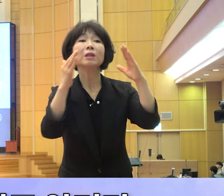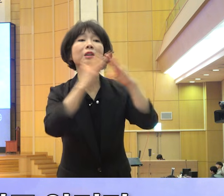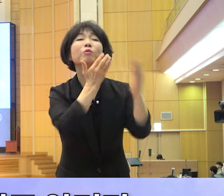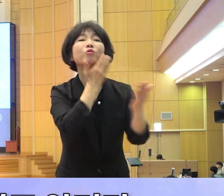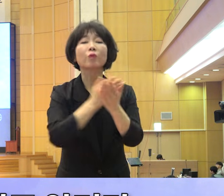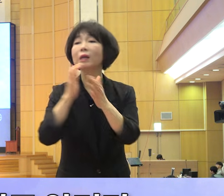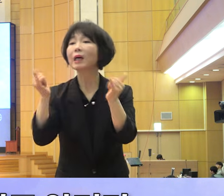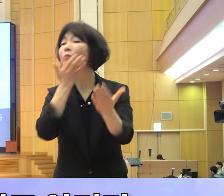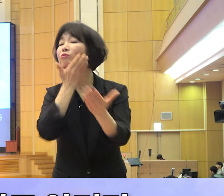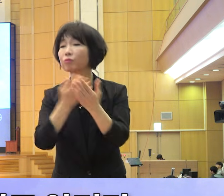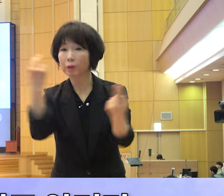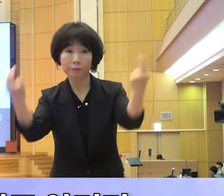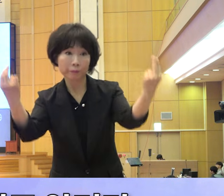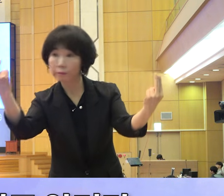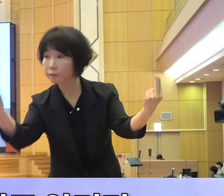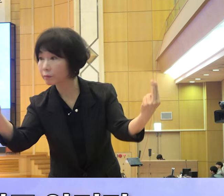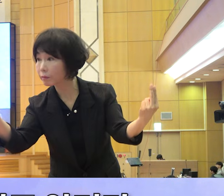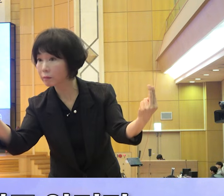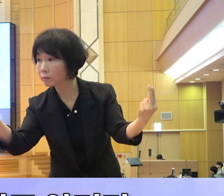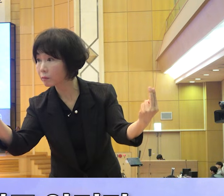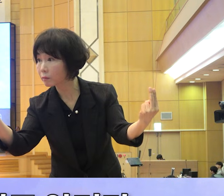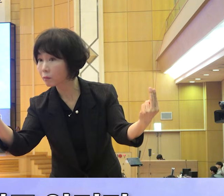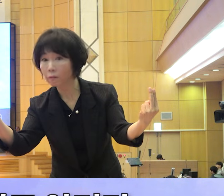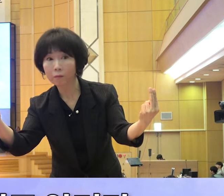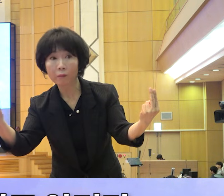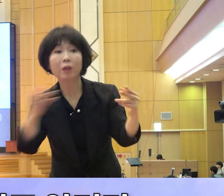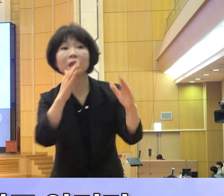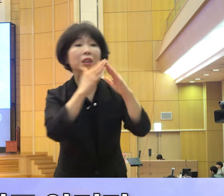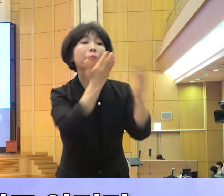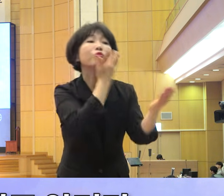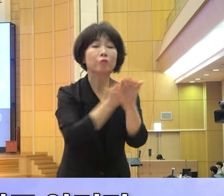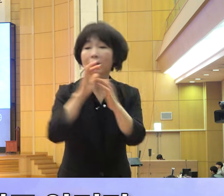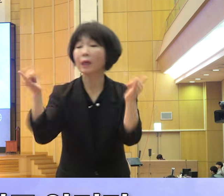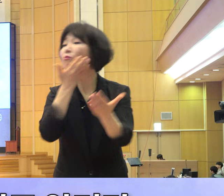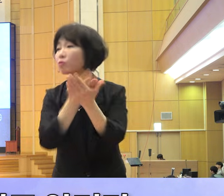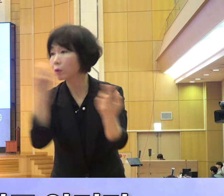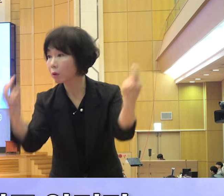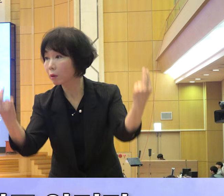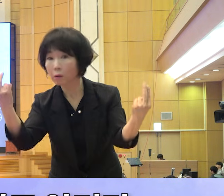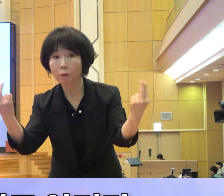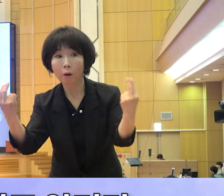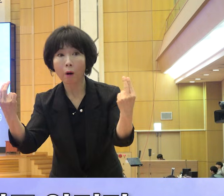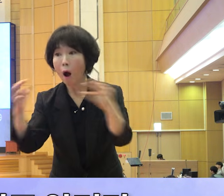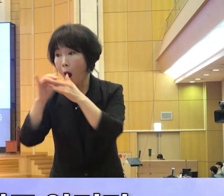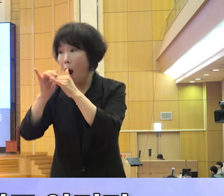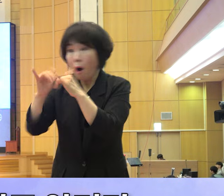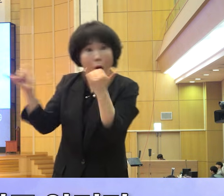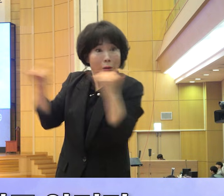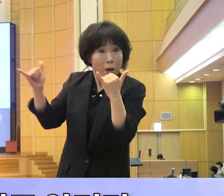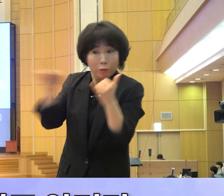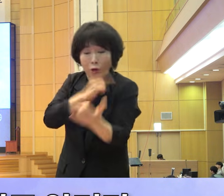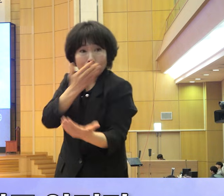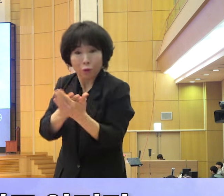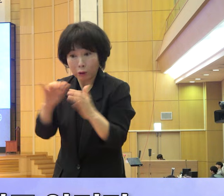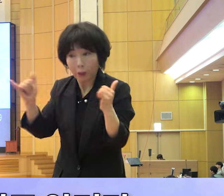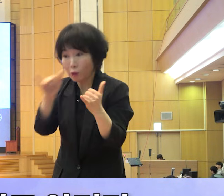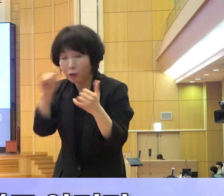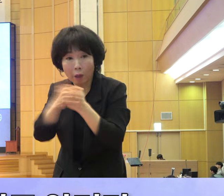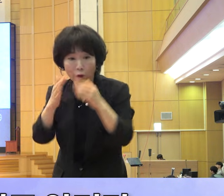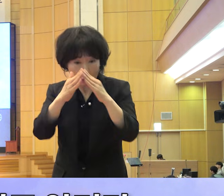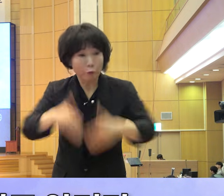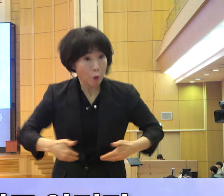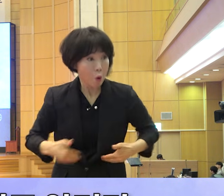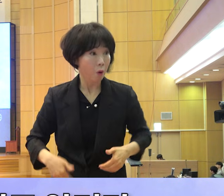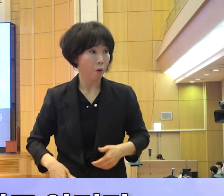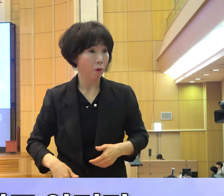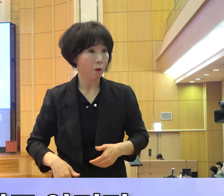여러분 자신이 더 중요해요? 내가 더 중요하죠. 내가 있으니까 집도 있는 거고, 내가 없으면 집도 필요 없어요.